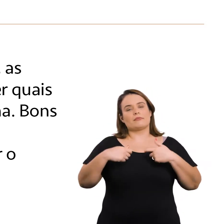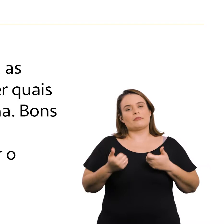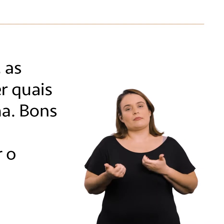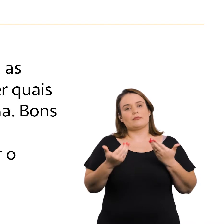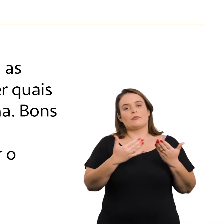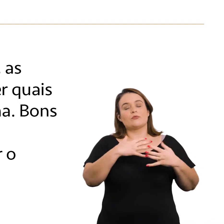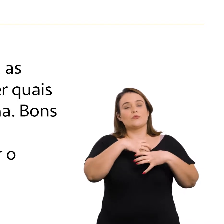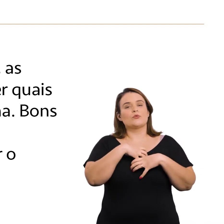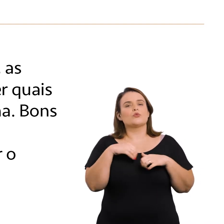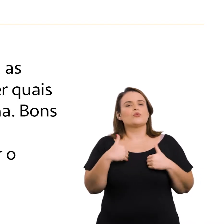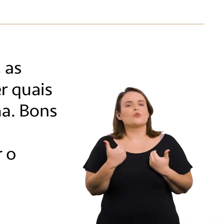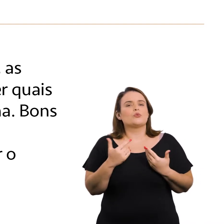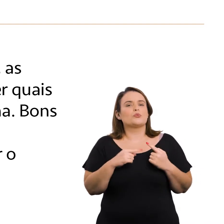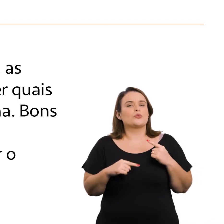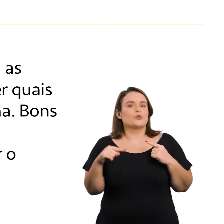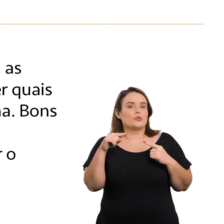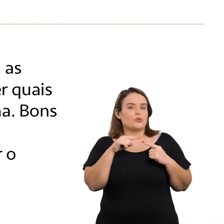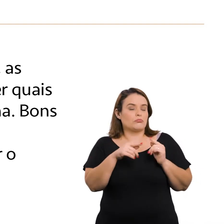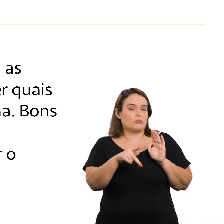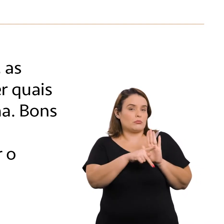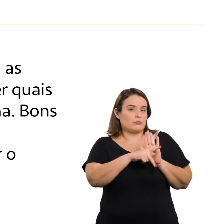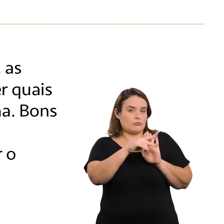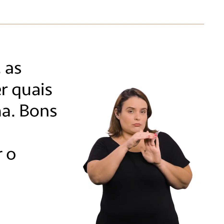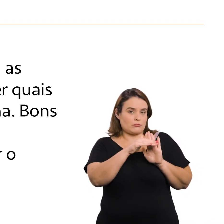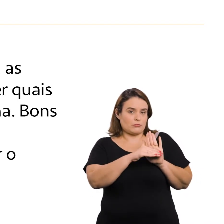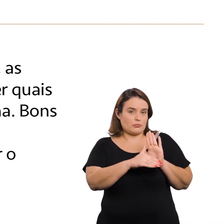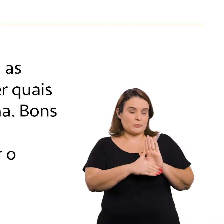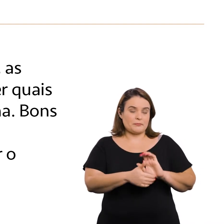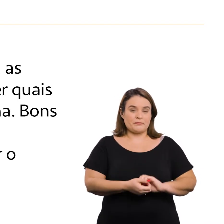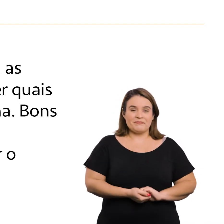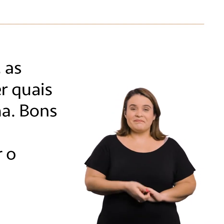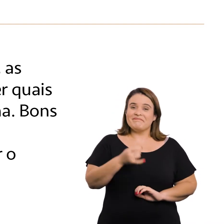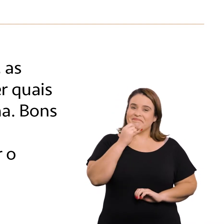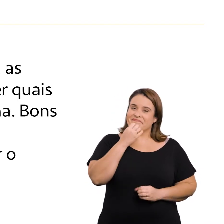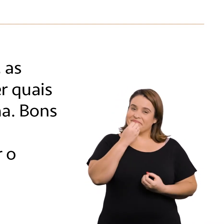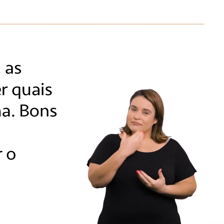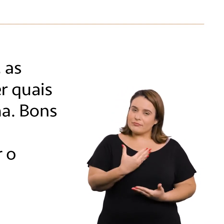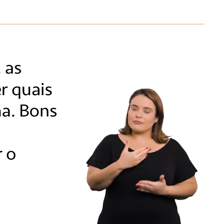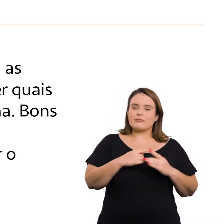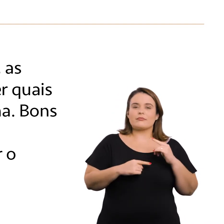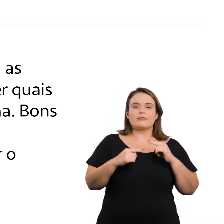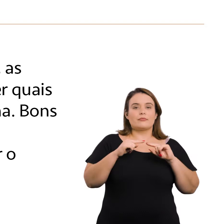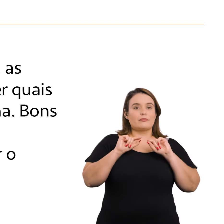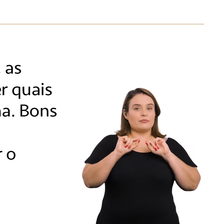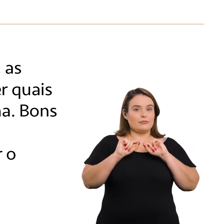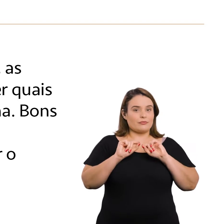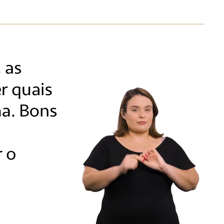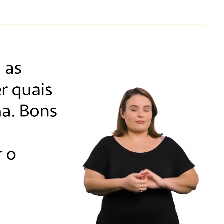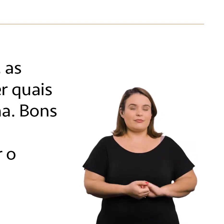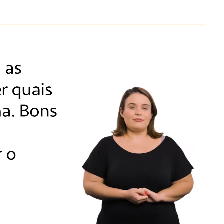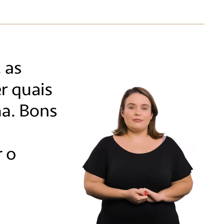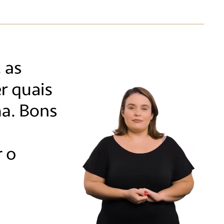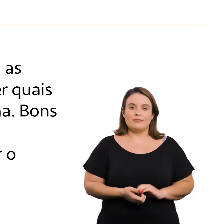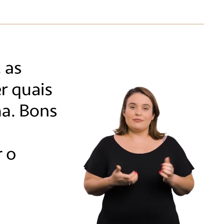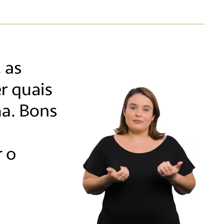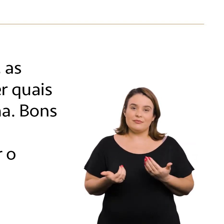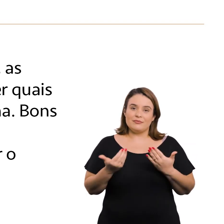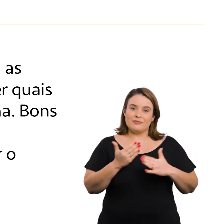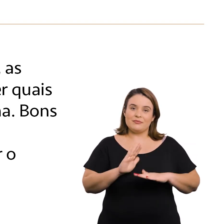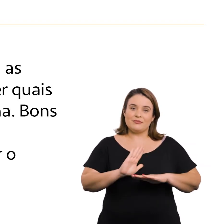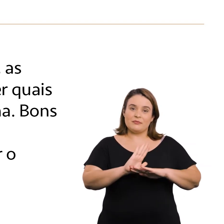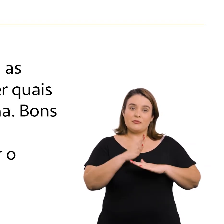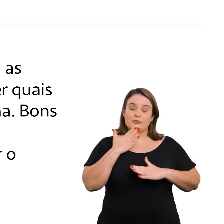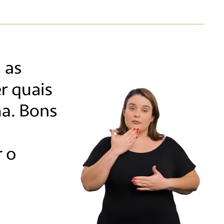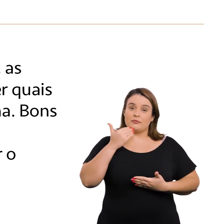devem estabelecer quais são os objetivos do programa. Bons exemplos de objetivos são: contribuir